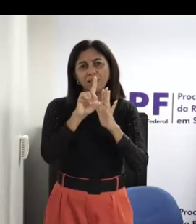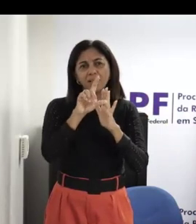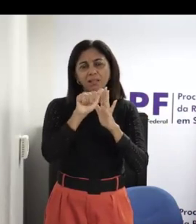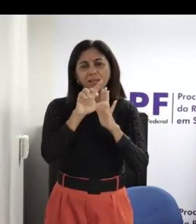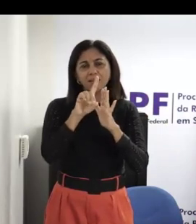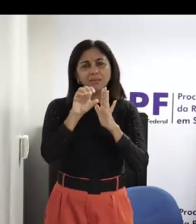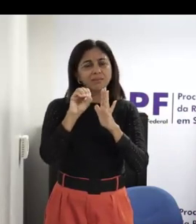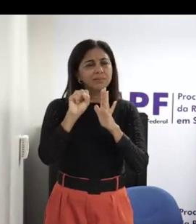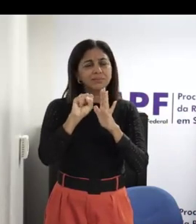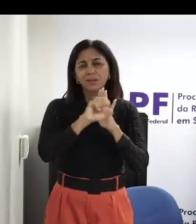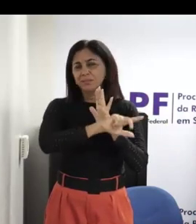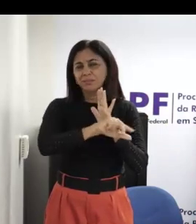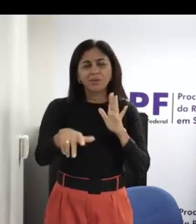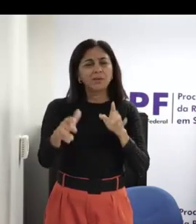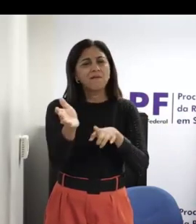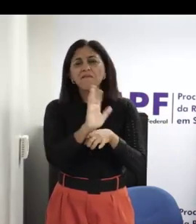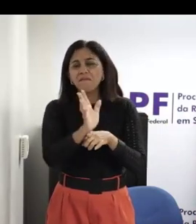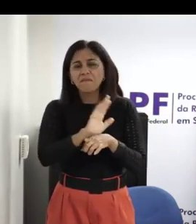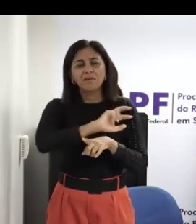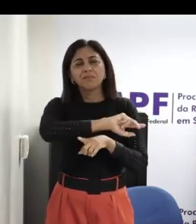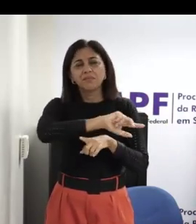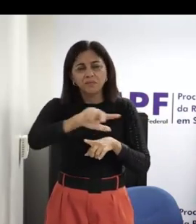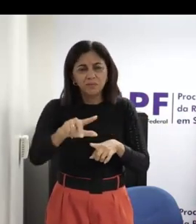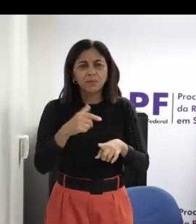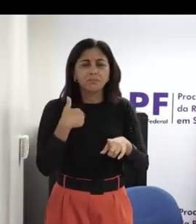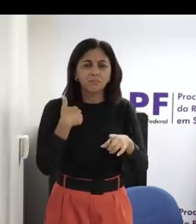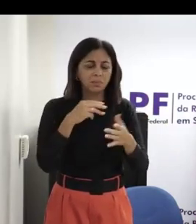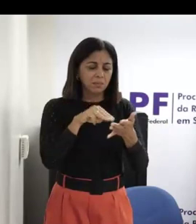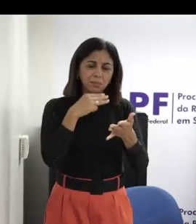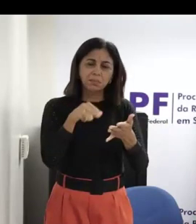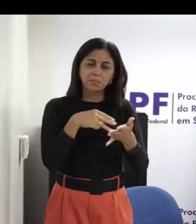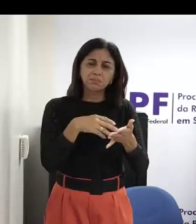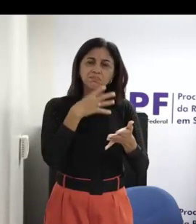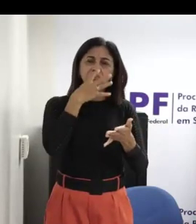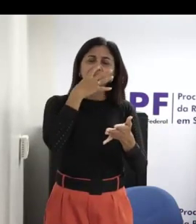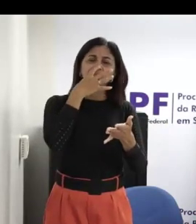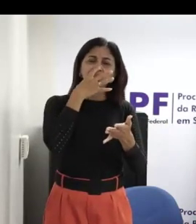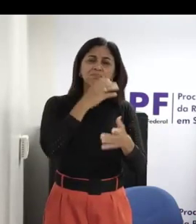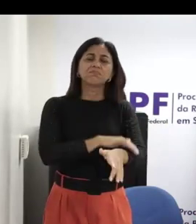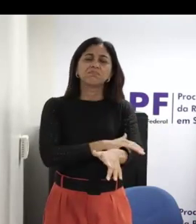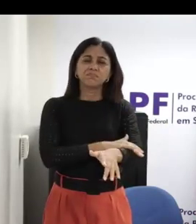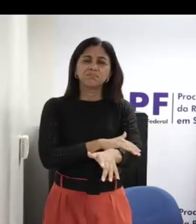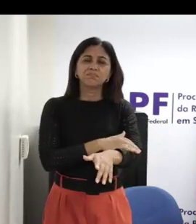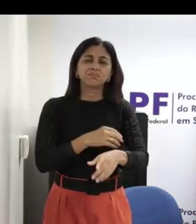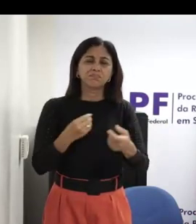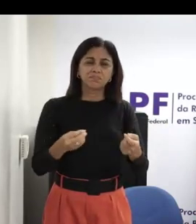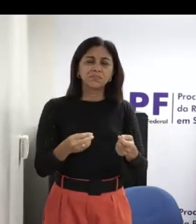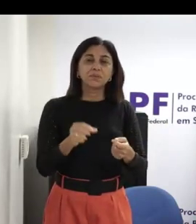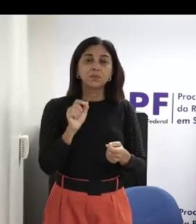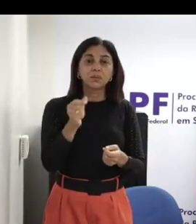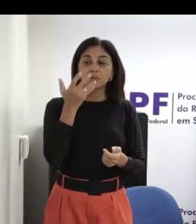sensibilizou muito foi o vídeo da ti fã do Brasil do do Maurício onde ele dizia que uma criança sem supervisão na